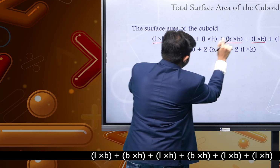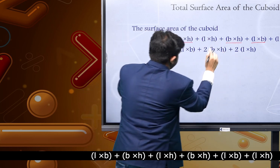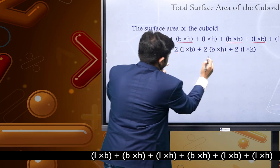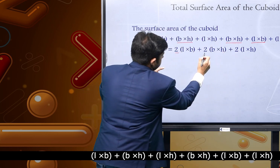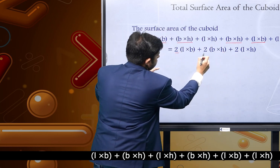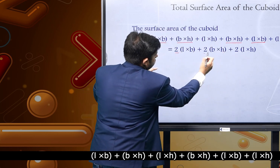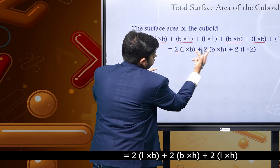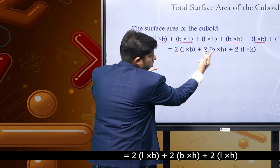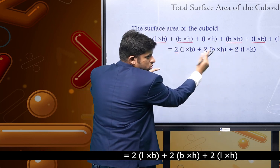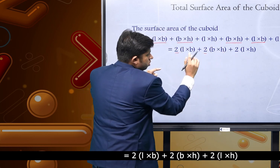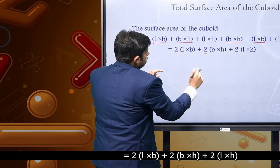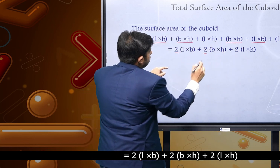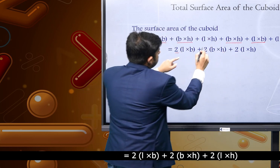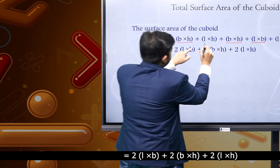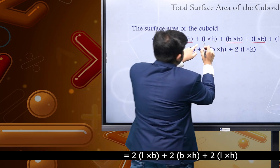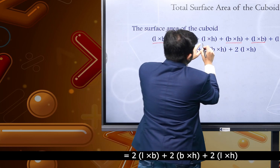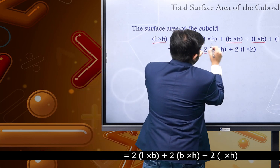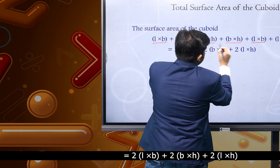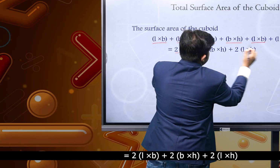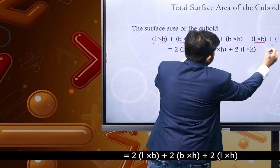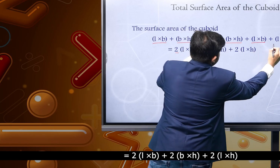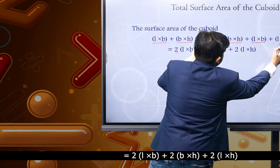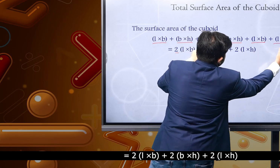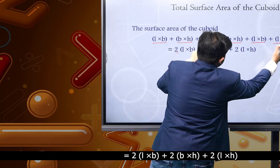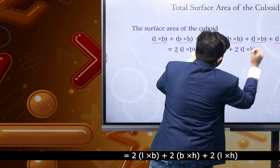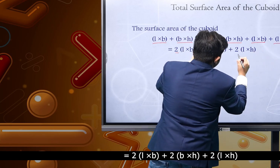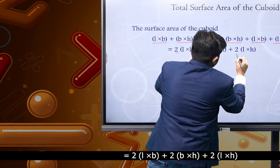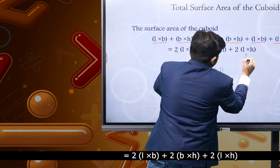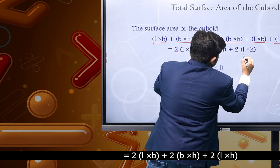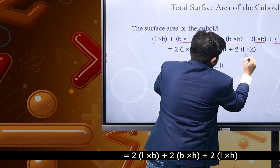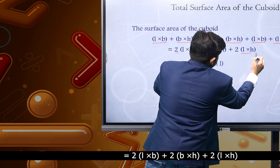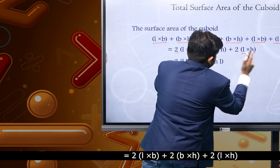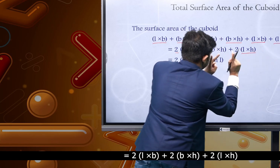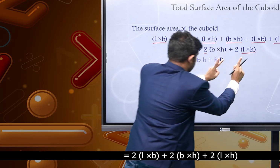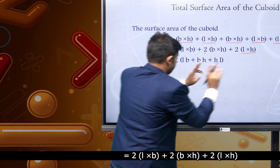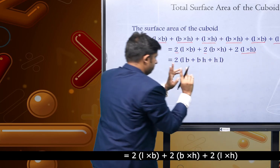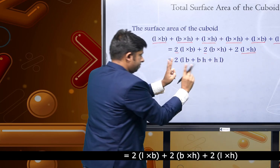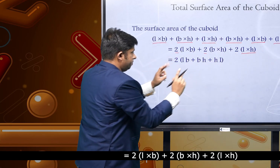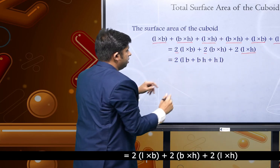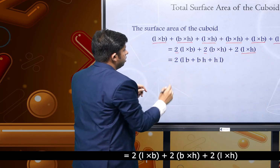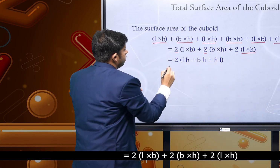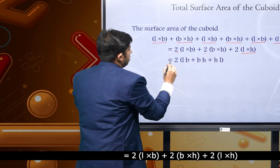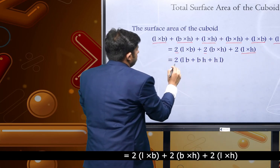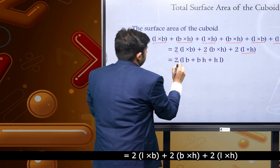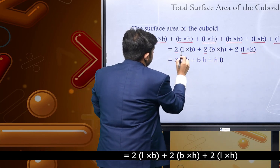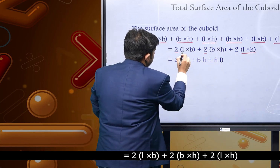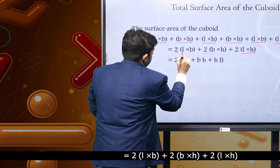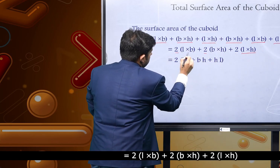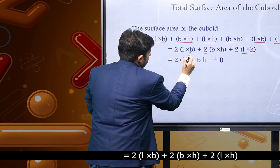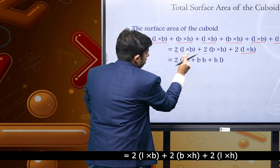गुणिले H बरोबर 2 कंसामध्ये L गुणिले B अधिक 2 B गुणिले